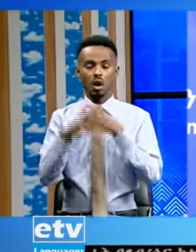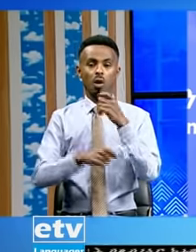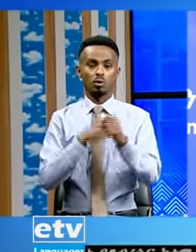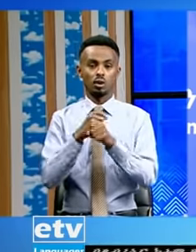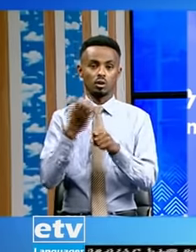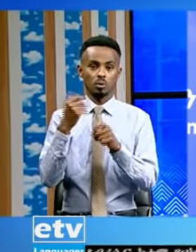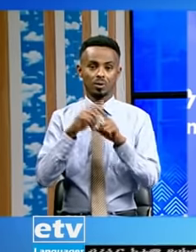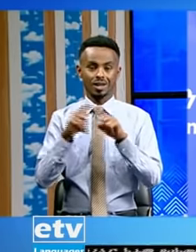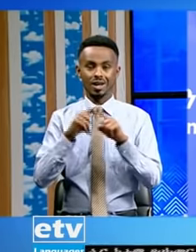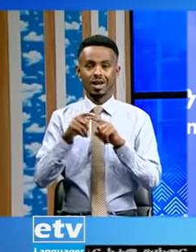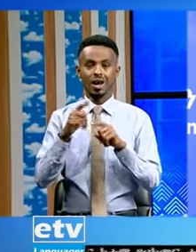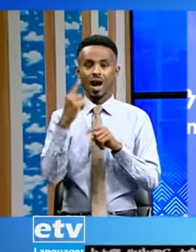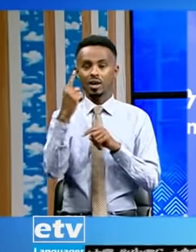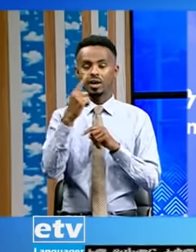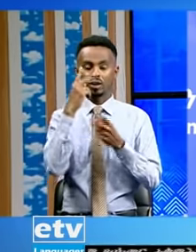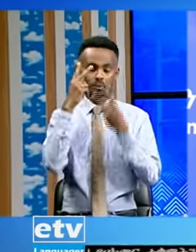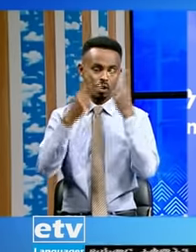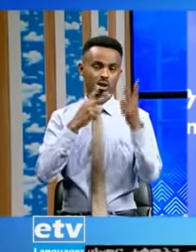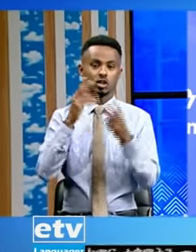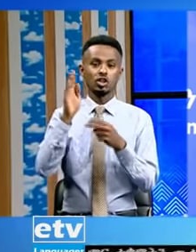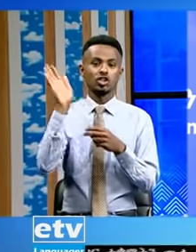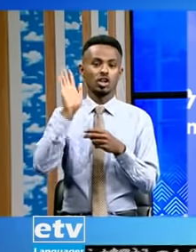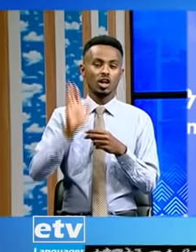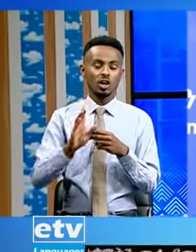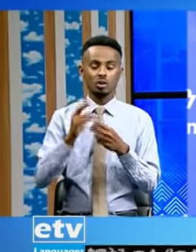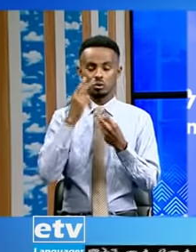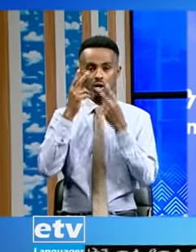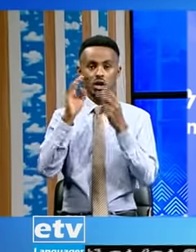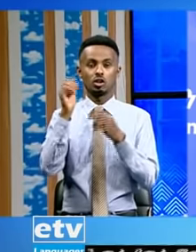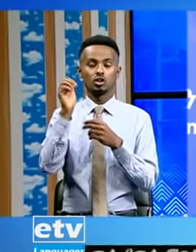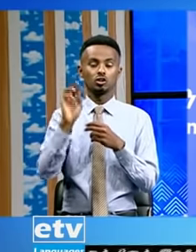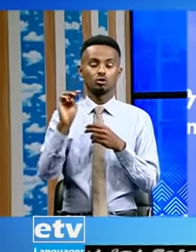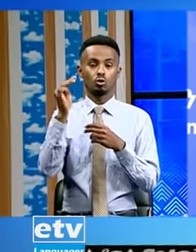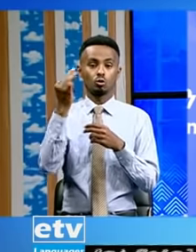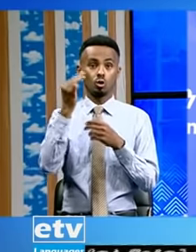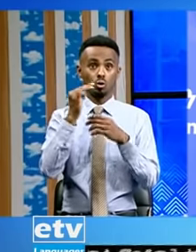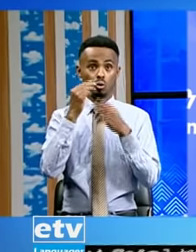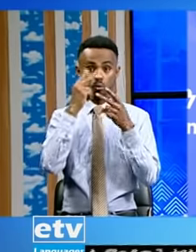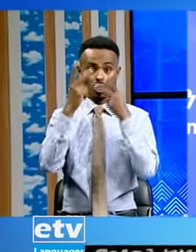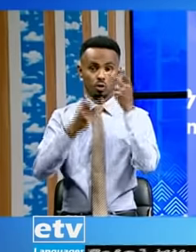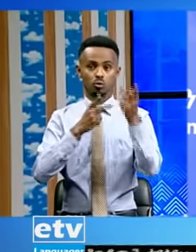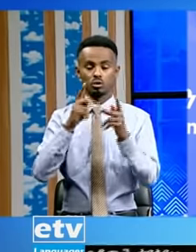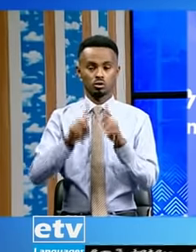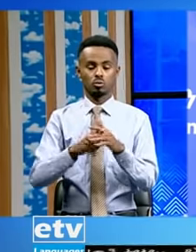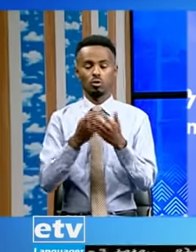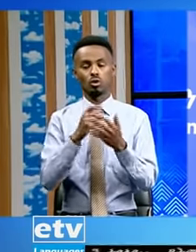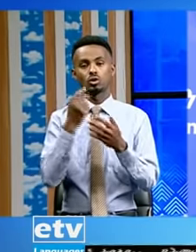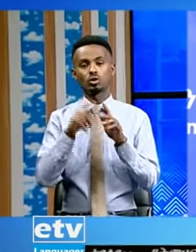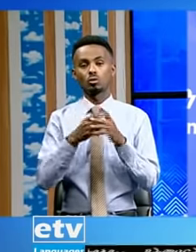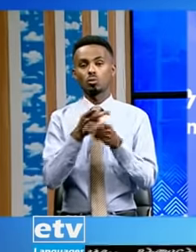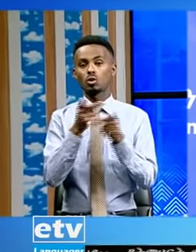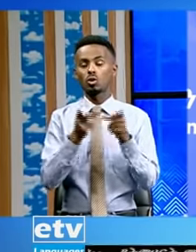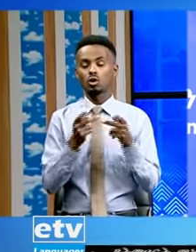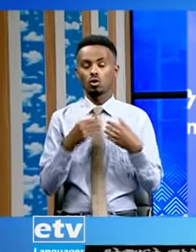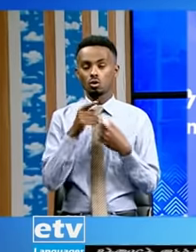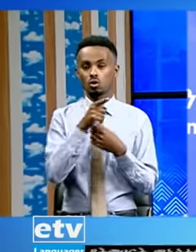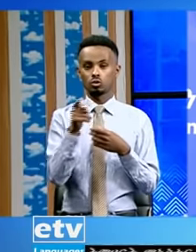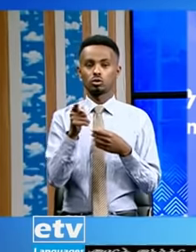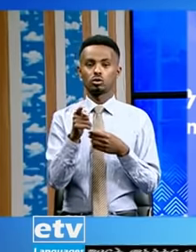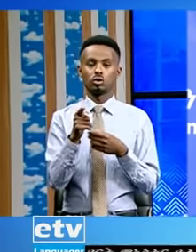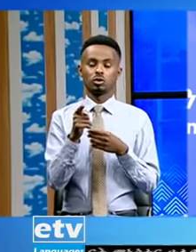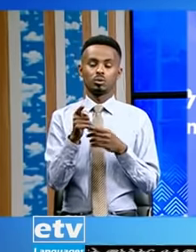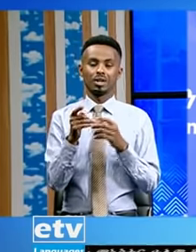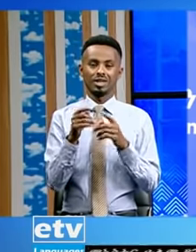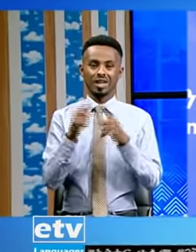አመታት ነበሩ። በተለይም አንድነት ፓርክ፣ ሸገር ፓርክ፣ እንጦጦ ፓርክና ሌሎችም የተጀመሩ ቦታዎች አሉ። በጣላት